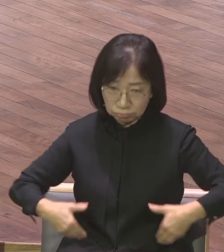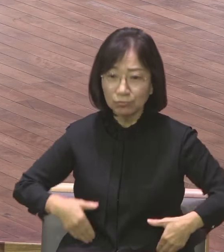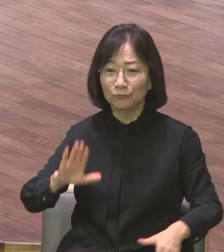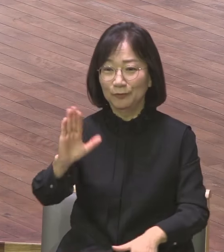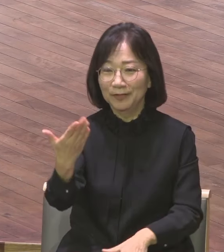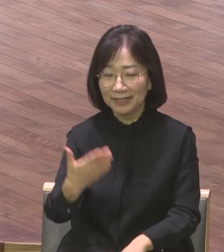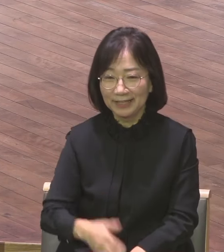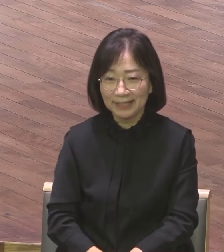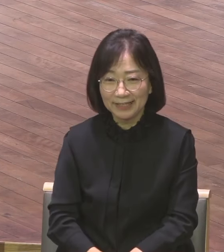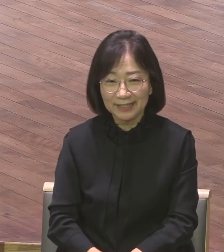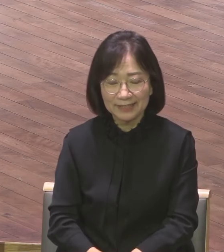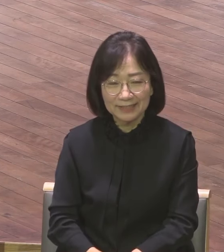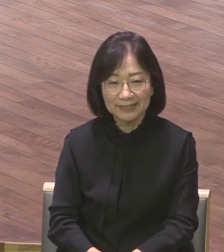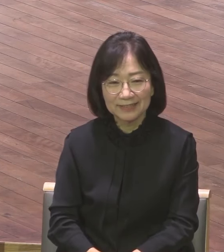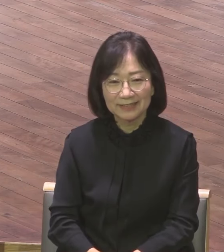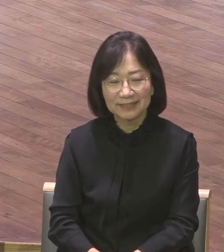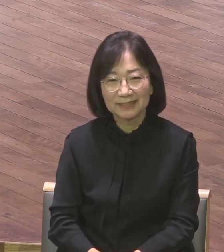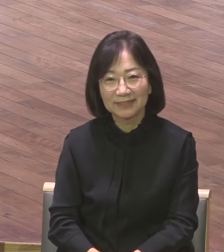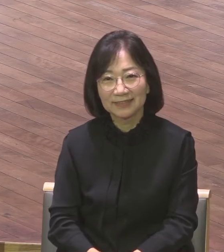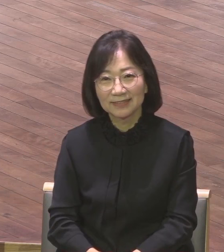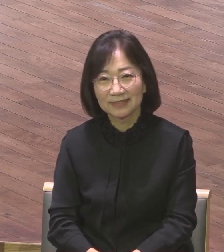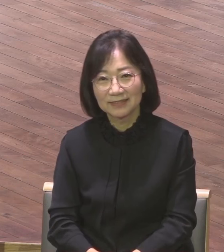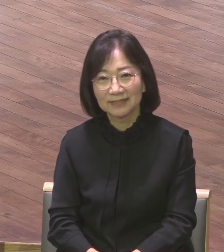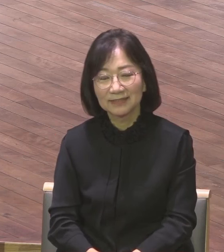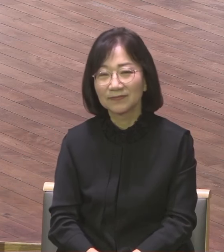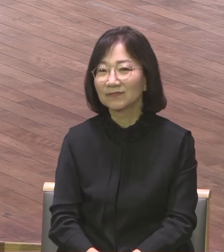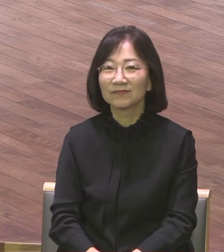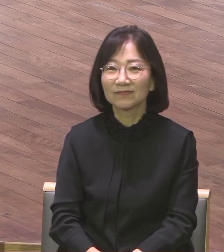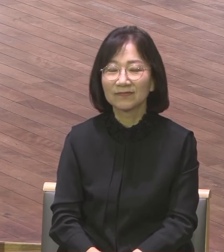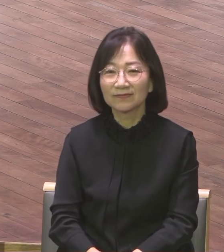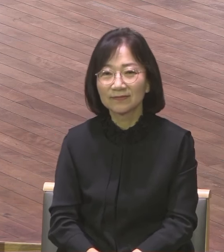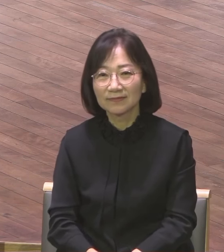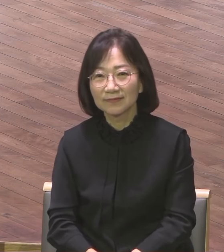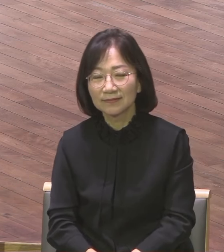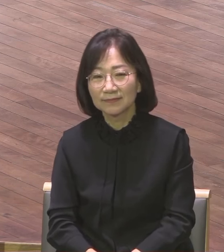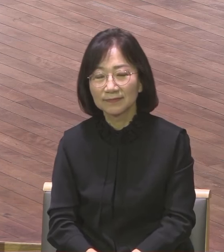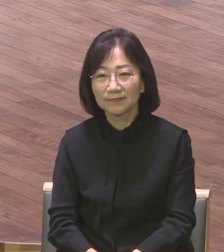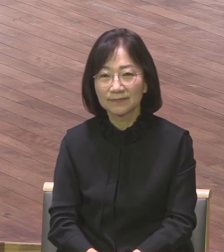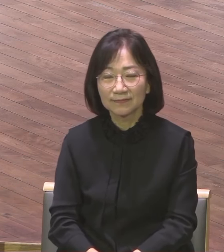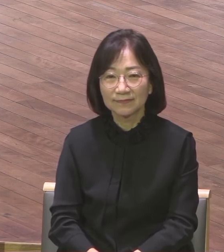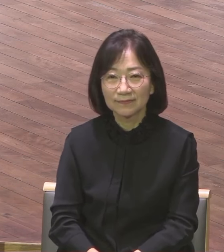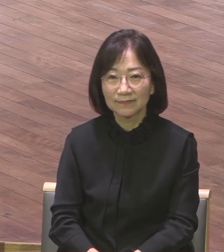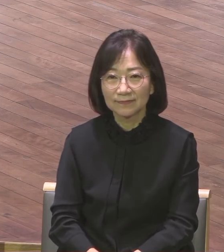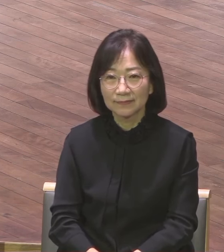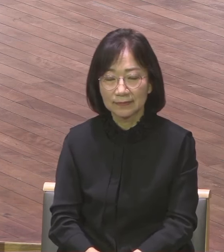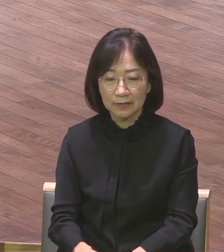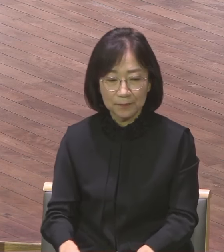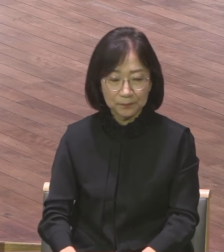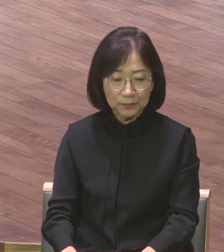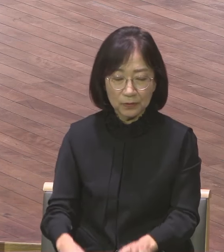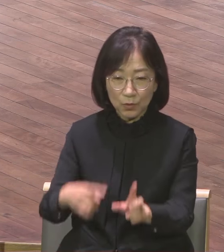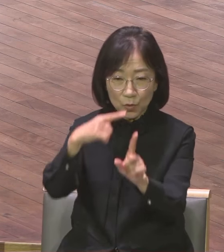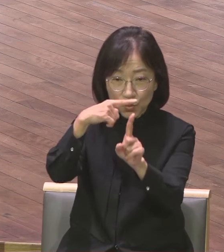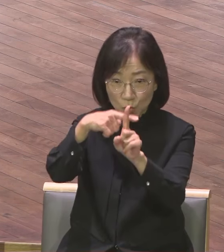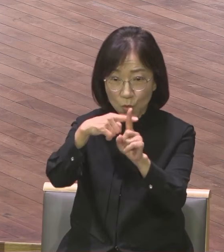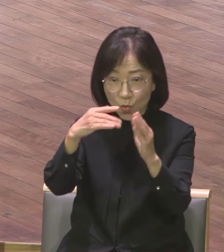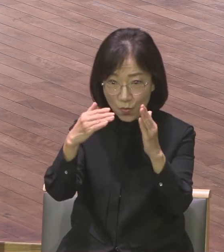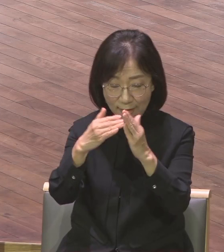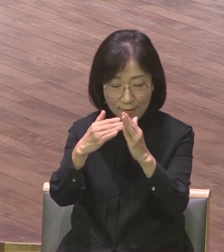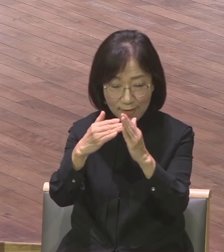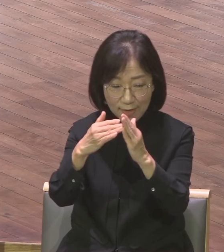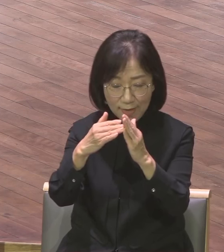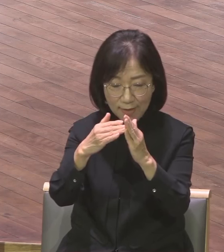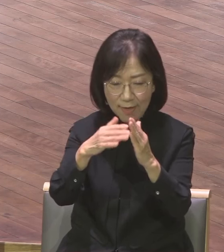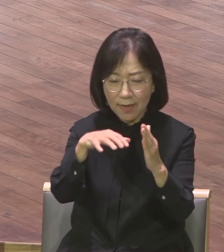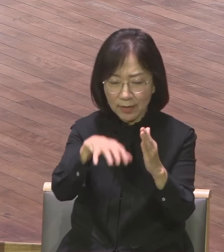그래서 여러분 이 교회나 뭐 한다 안 한다 그걸 실적 위주가 아니에요. 그 교회가 그런 데가 아니에요.